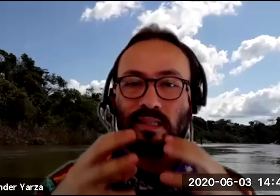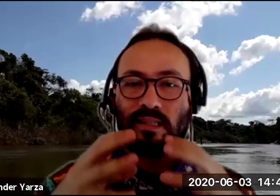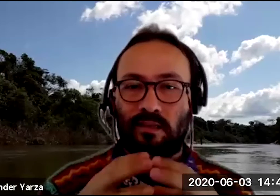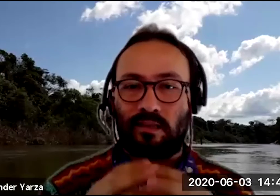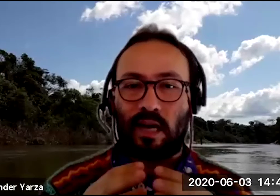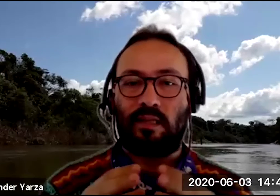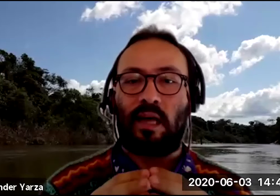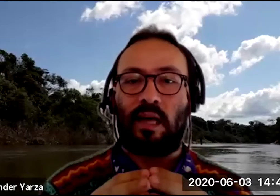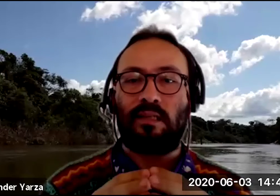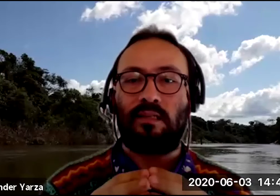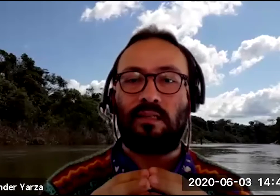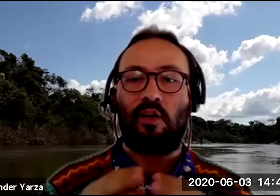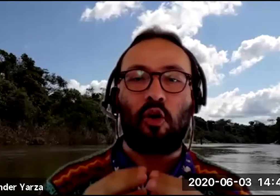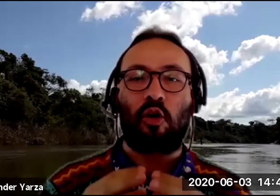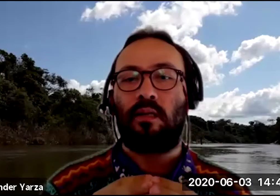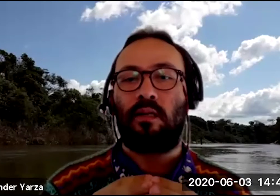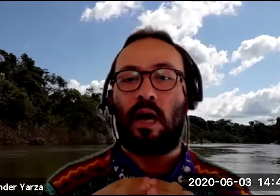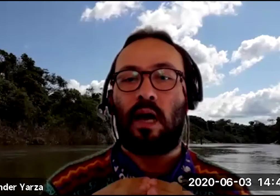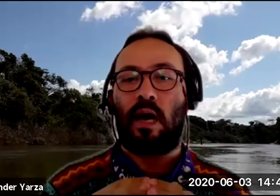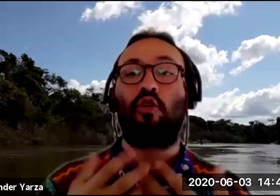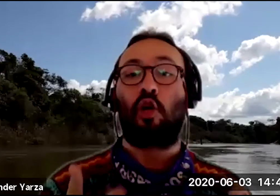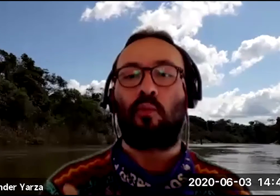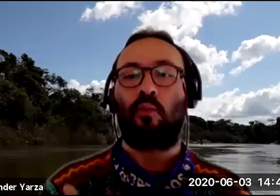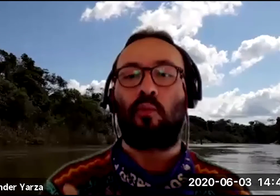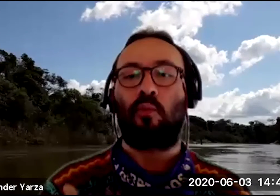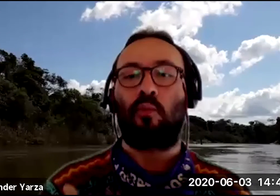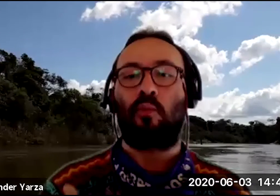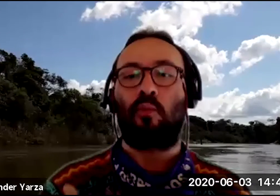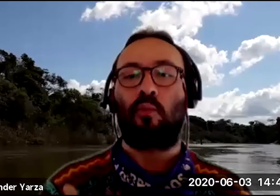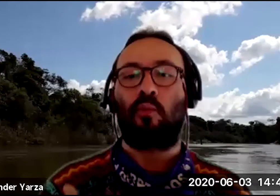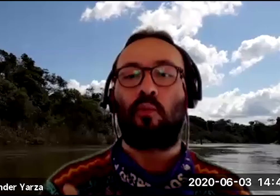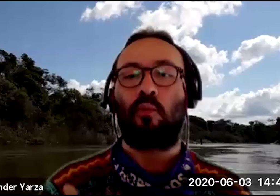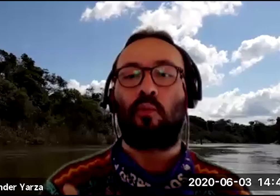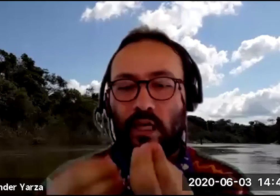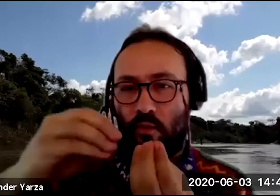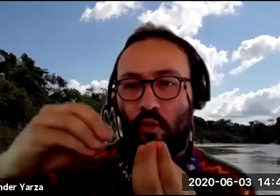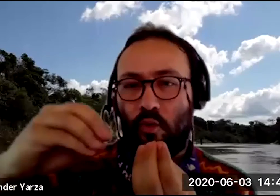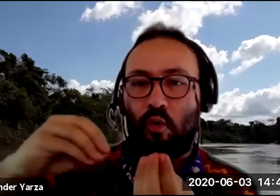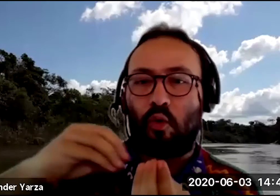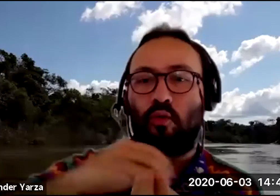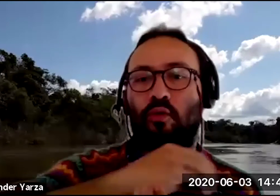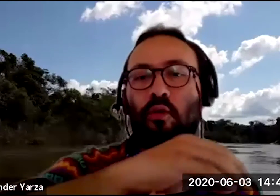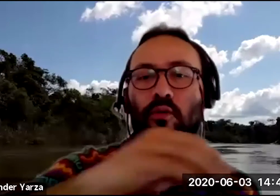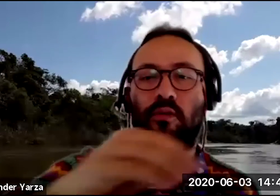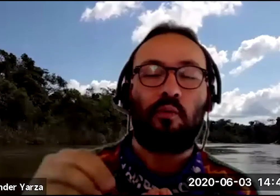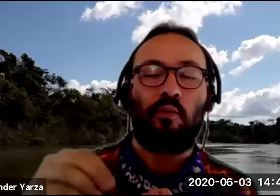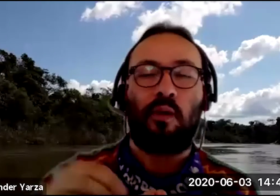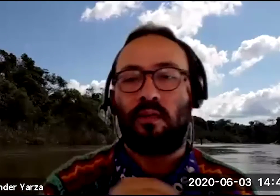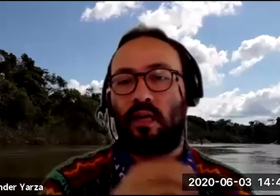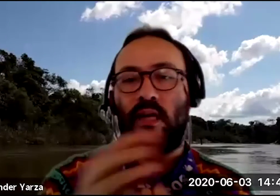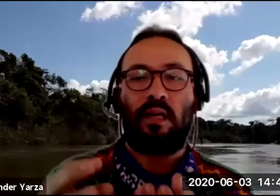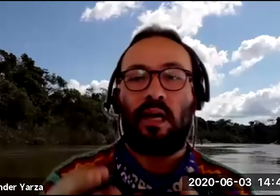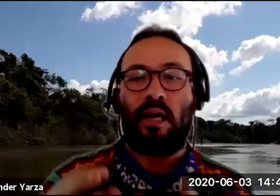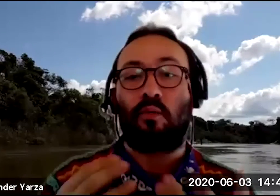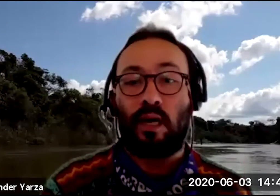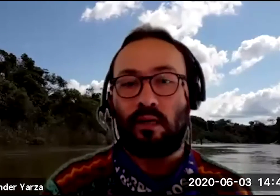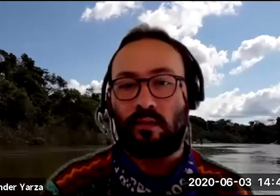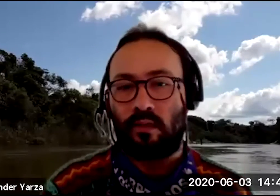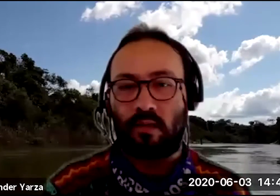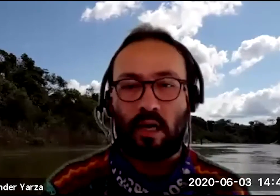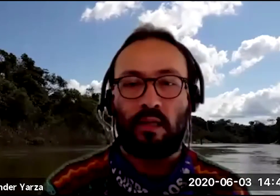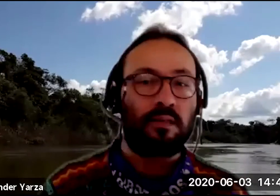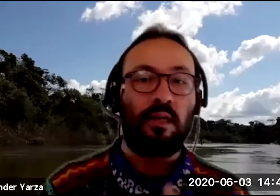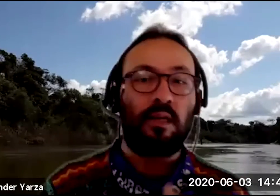instaura esas centralidades de la normalidad o normocentrismo y un conjunto de nuevas